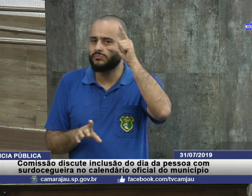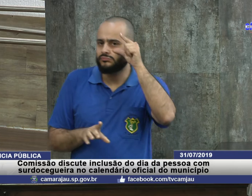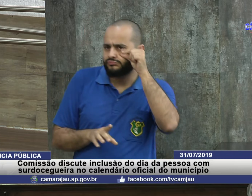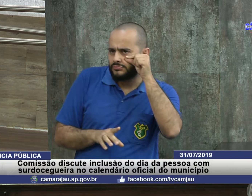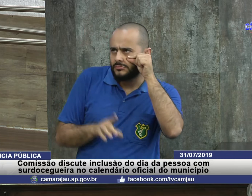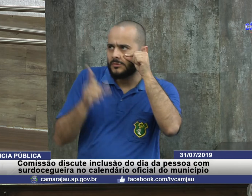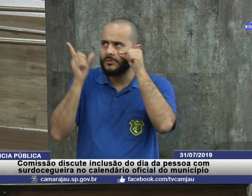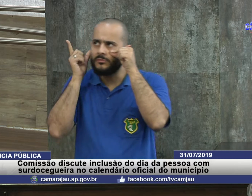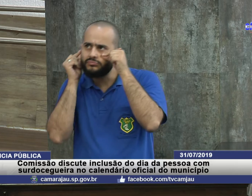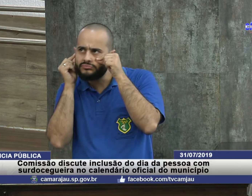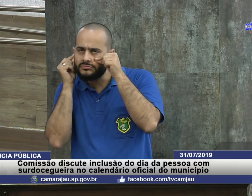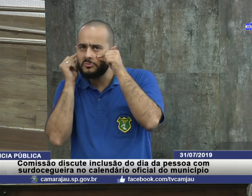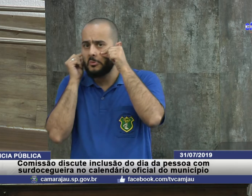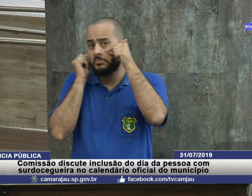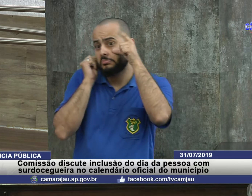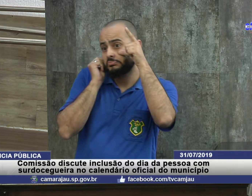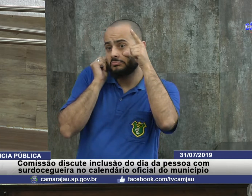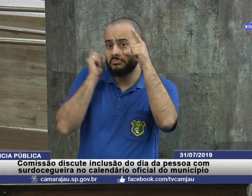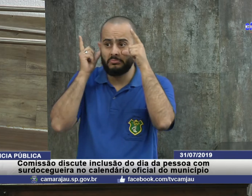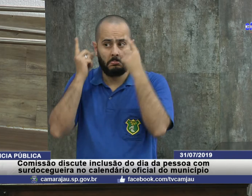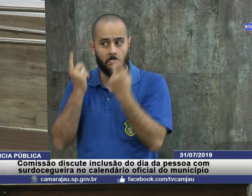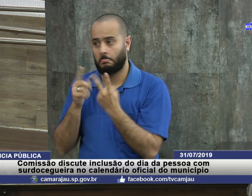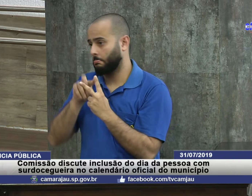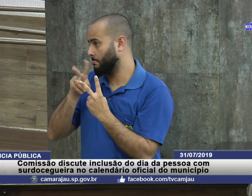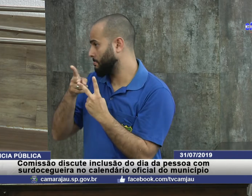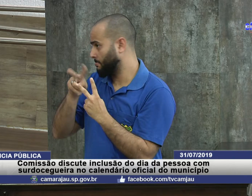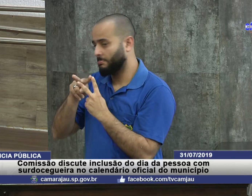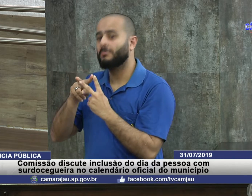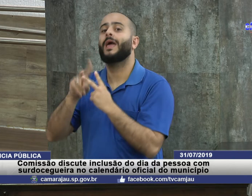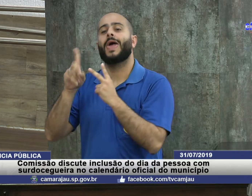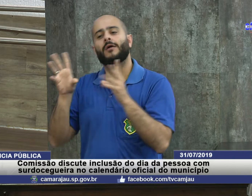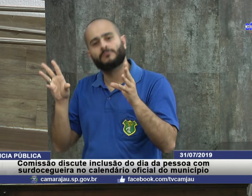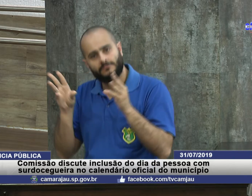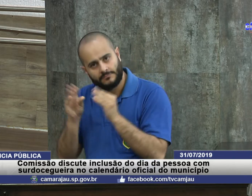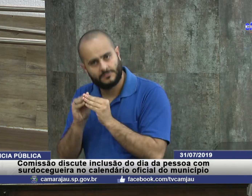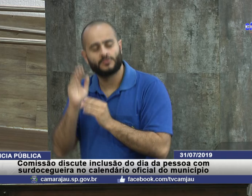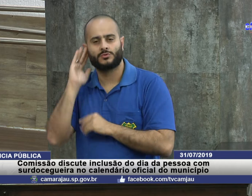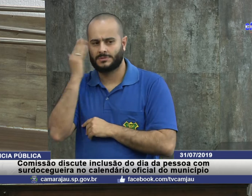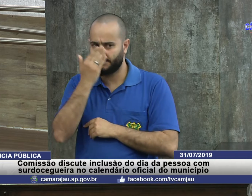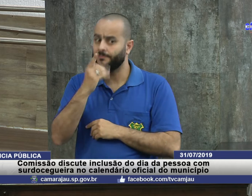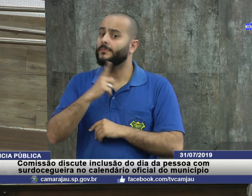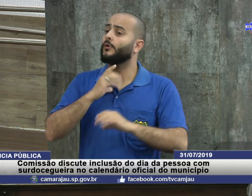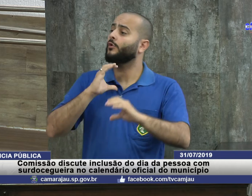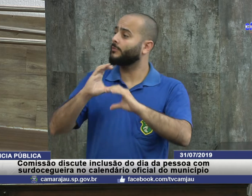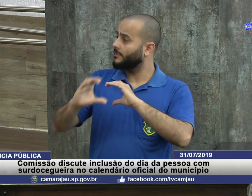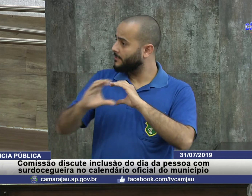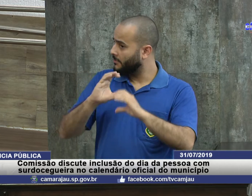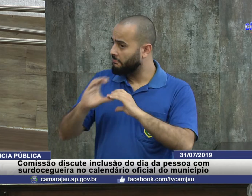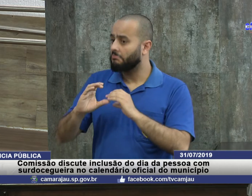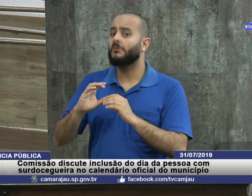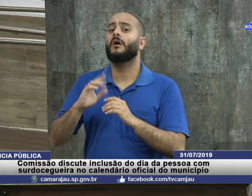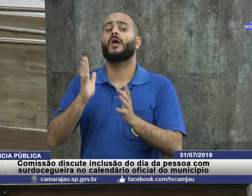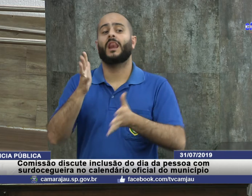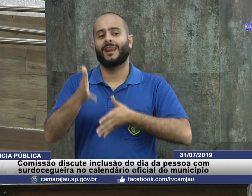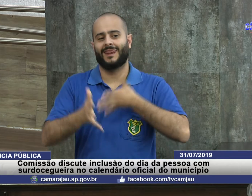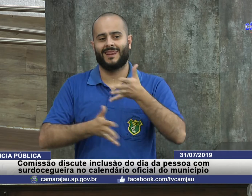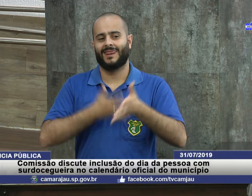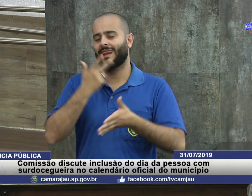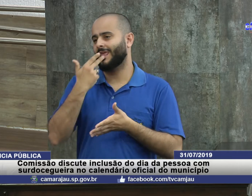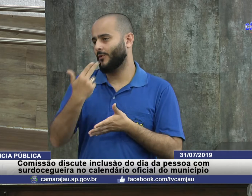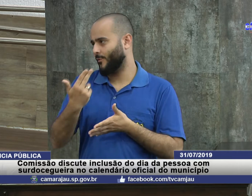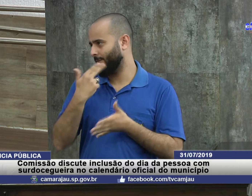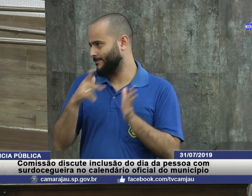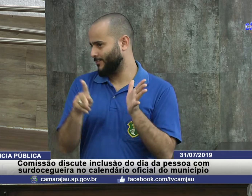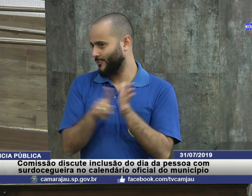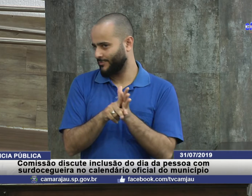Eu vou tentar esclarecer um pouco o que é a surdo-cegueira, de uma forma bem simples, mas é a perda de visão e de audição, né, em